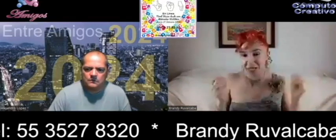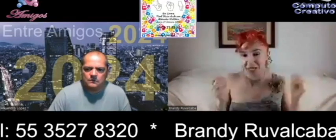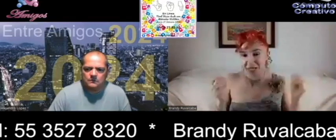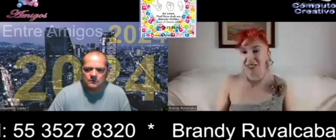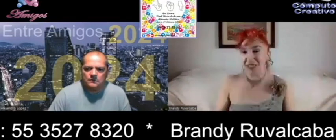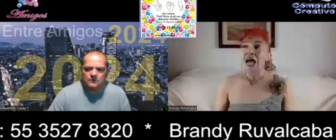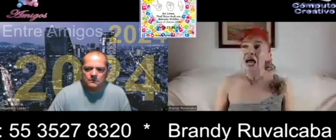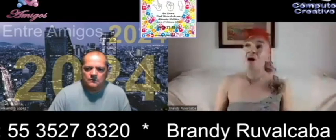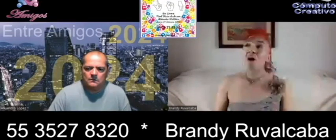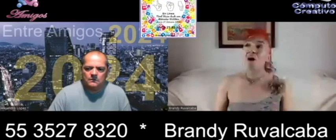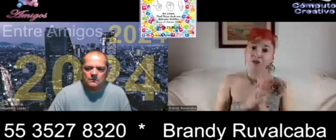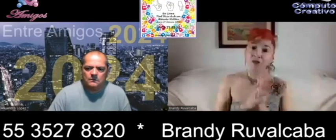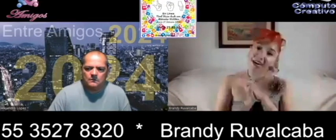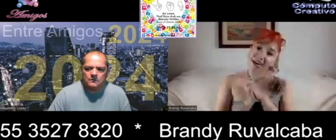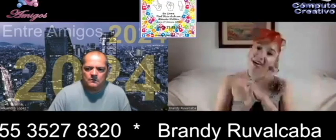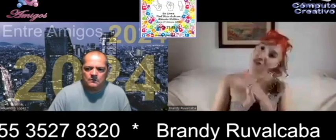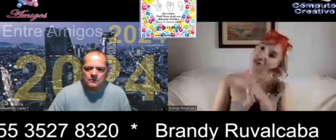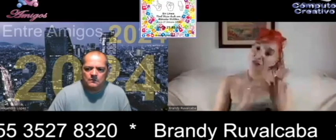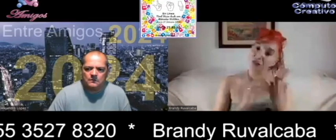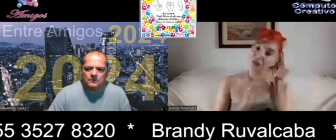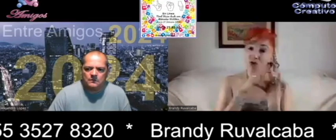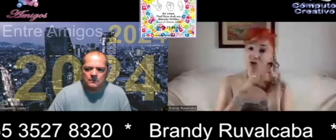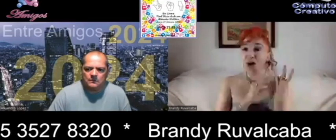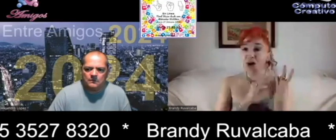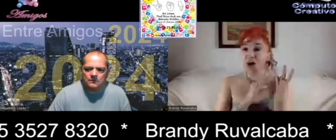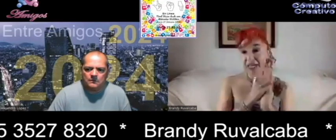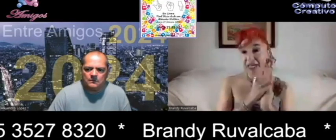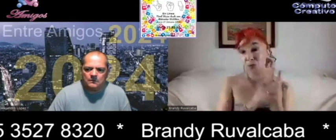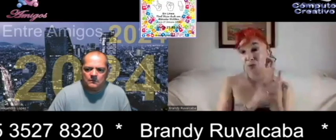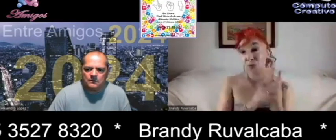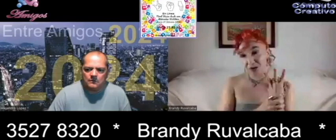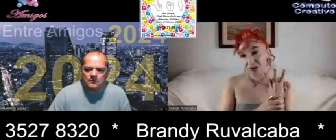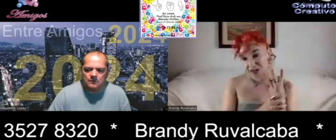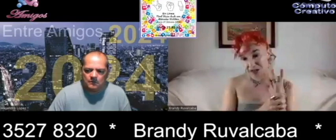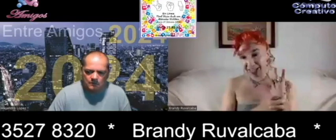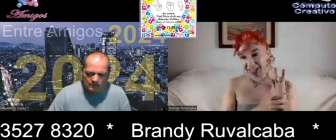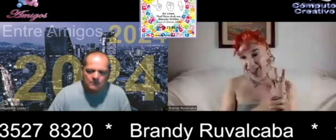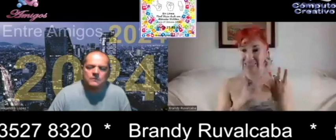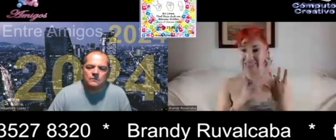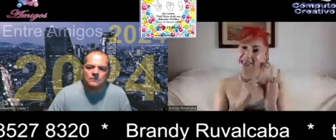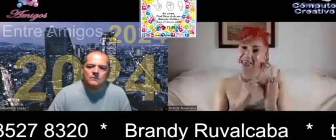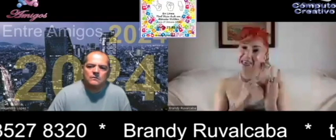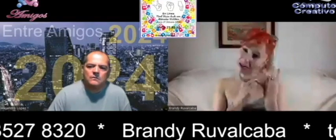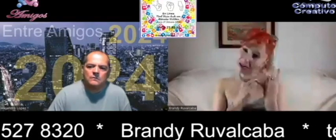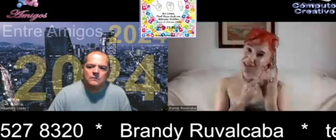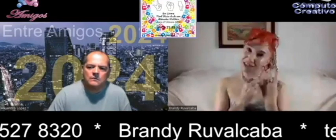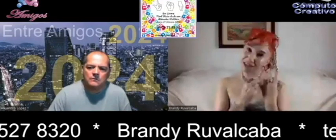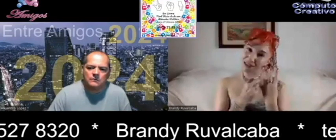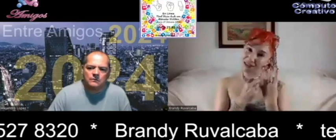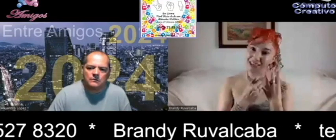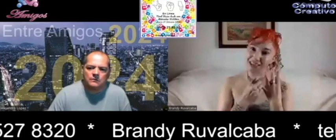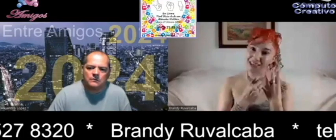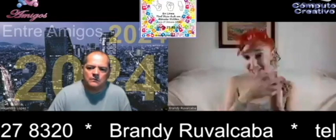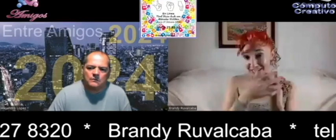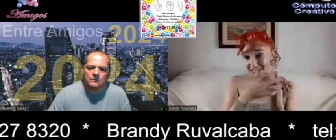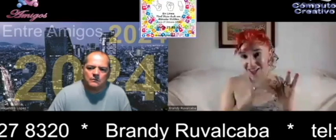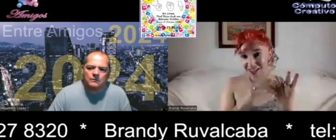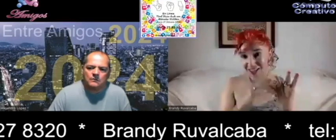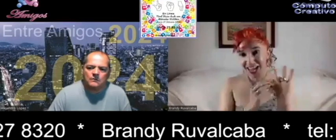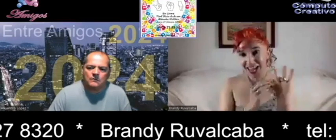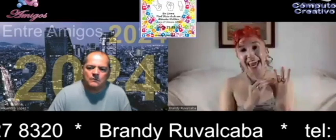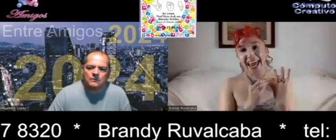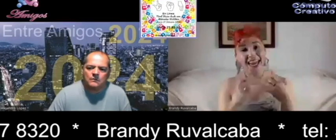por qué ser así. Ahora, yo te dije al inicio que yo manejaba 4 lenguas de señas y te dije que una de esas una de esas